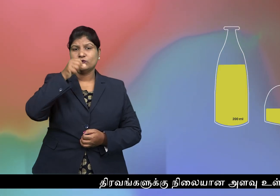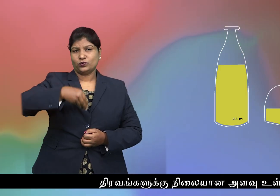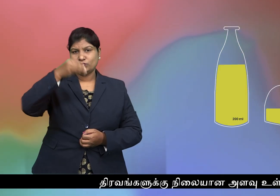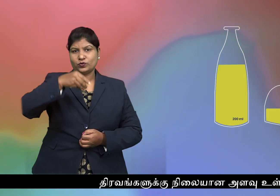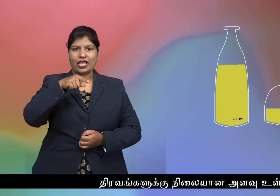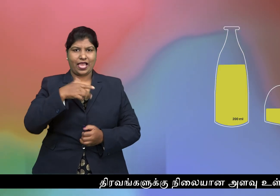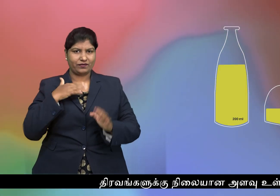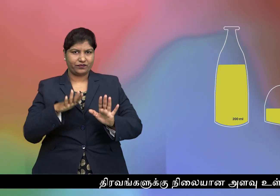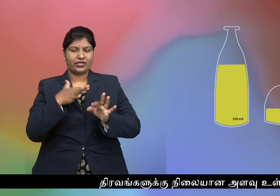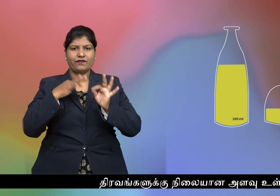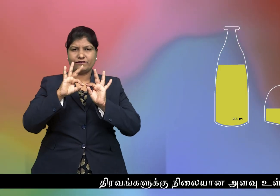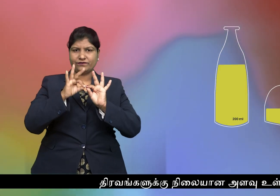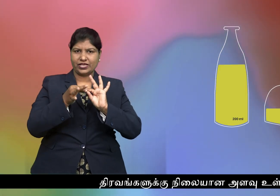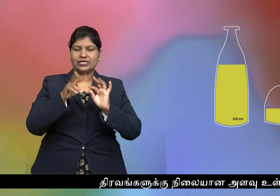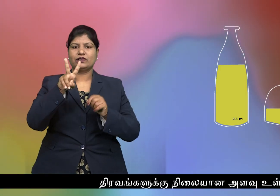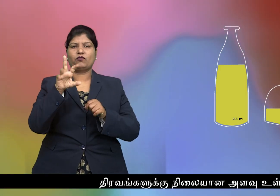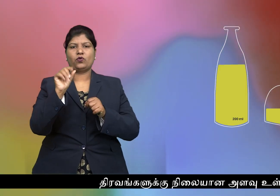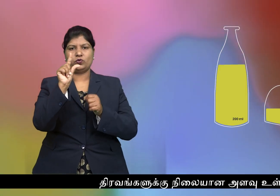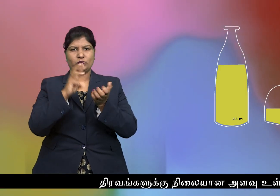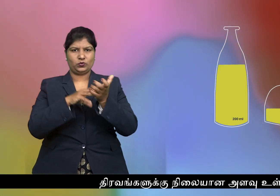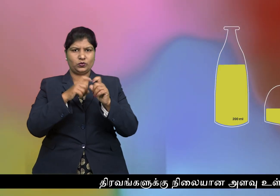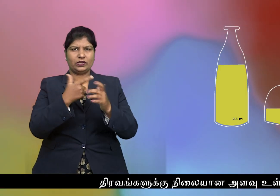திரவங்களுக்கு நிலையான அளவு உள்ளது,